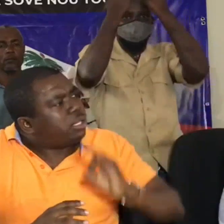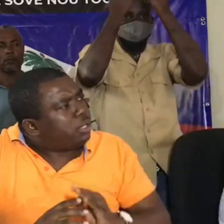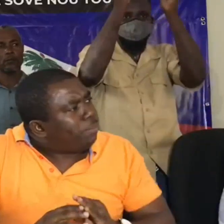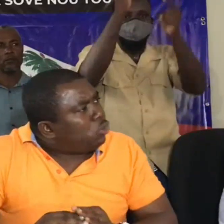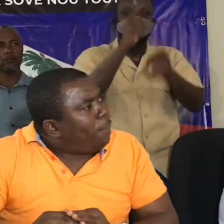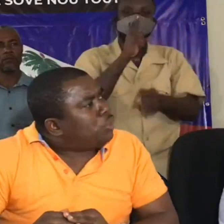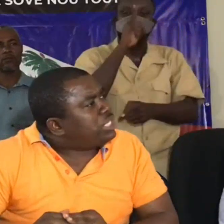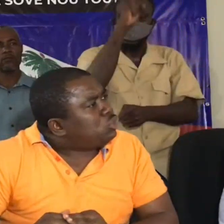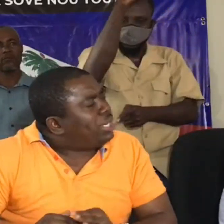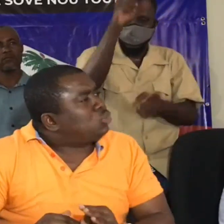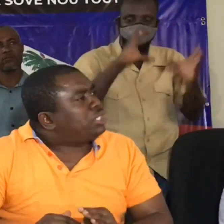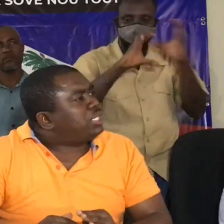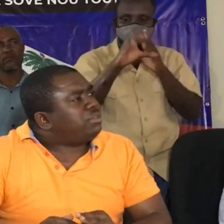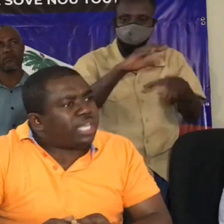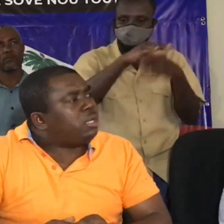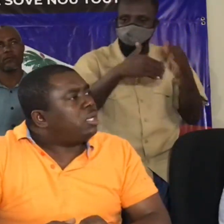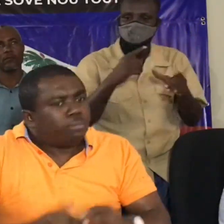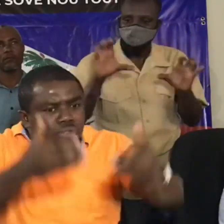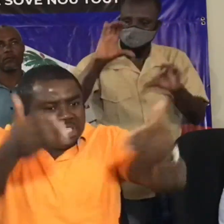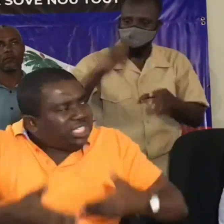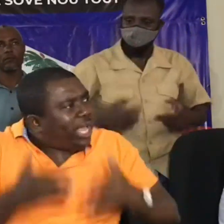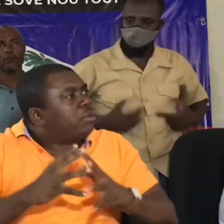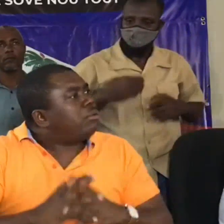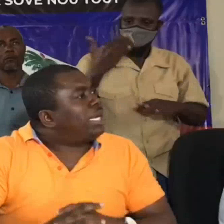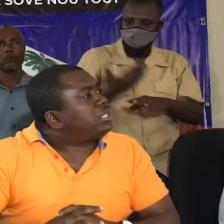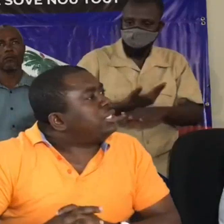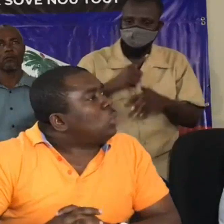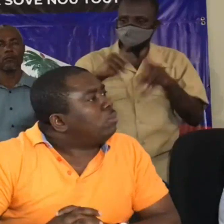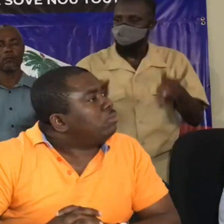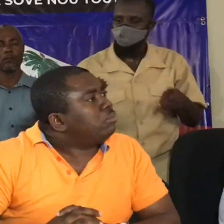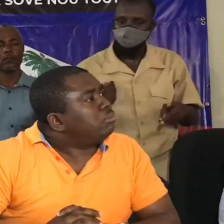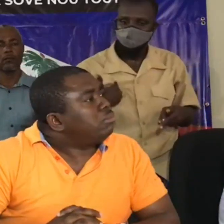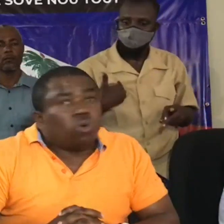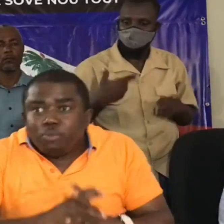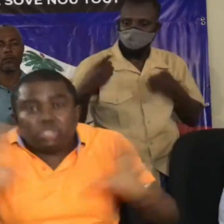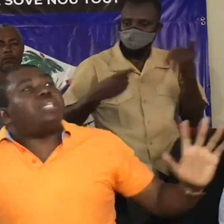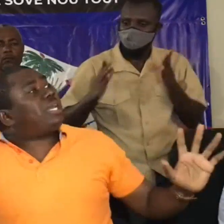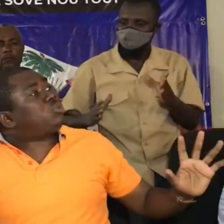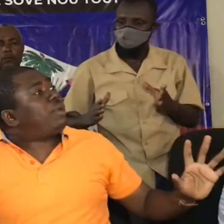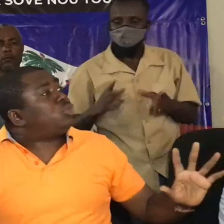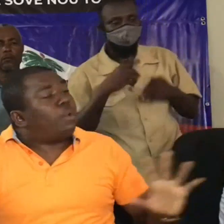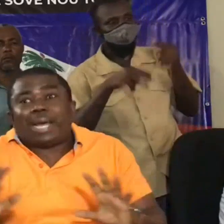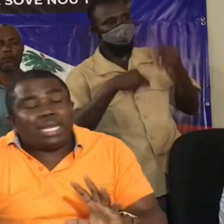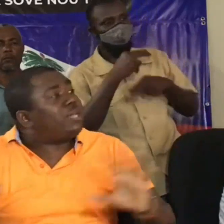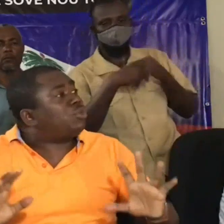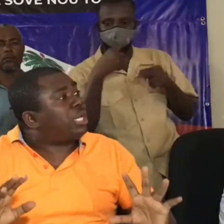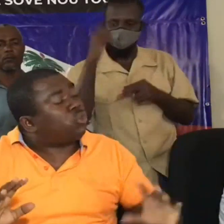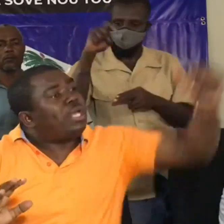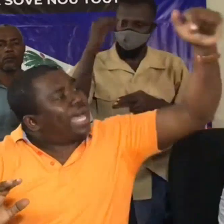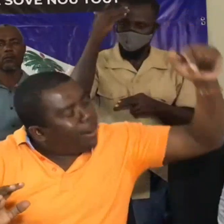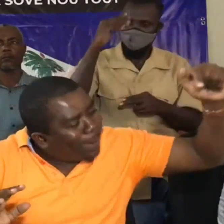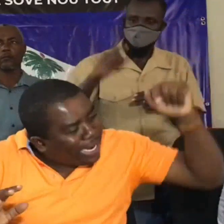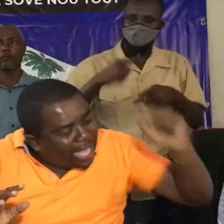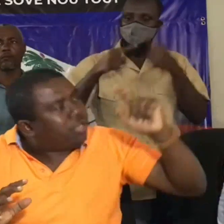désigné par l'opposition et la société civile pour diriger la transition. Communauté internationale besoin de parler de